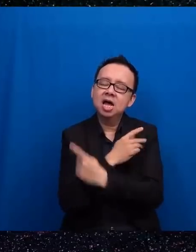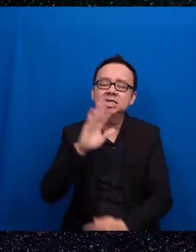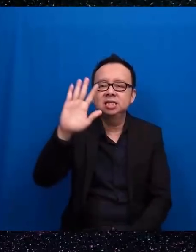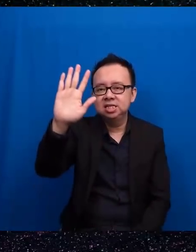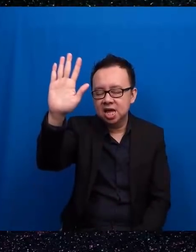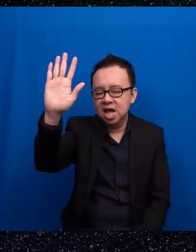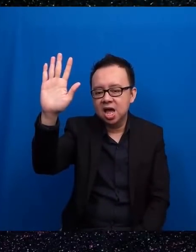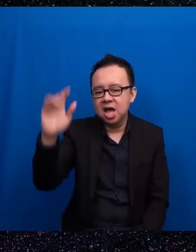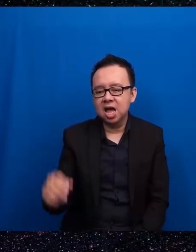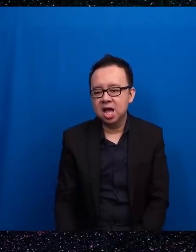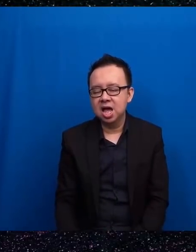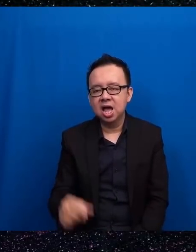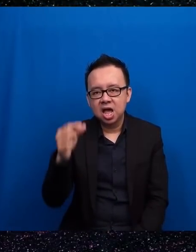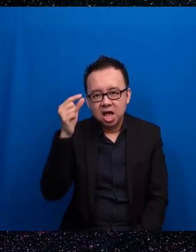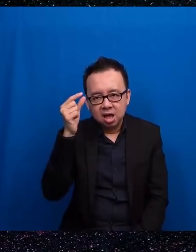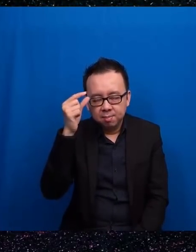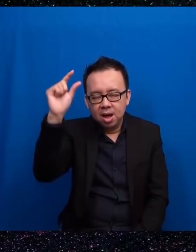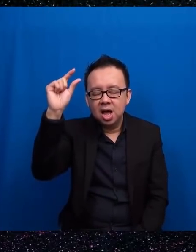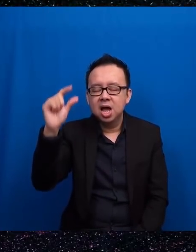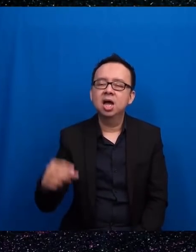seluruh kasih-Nya